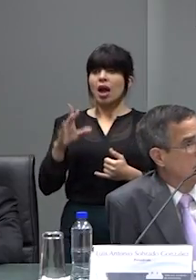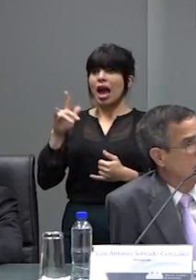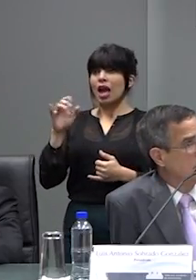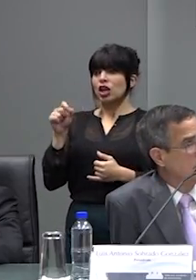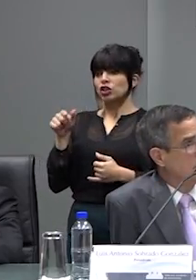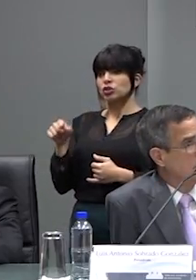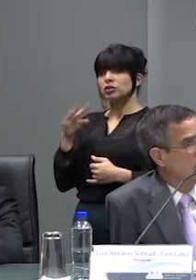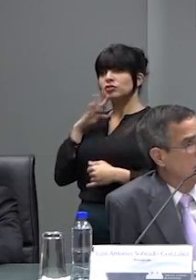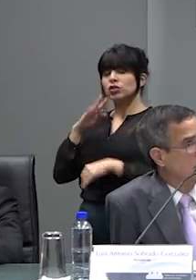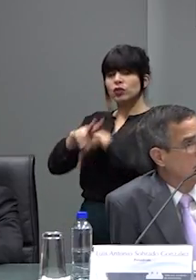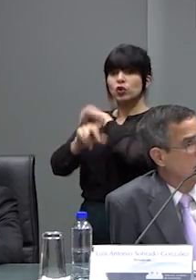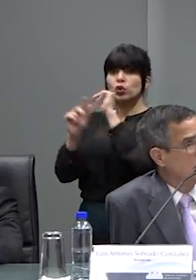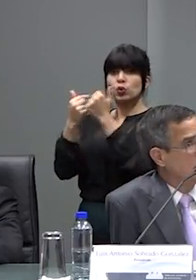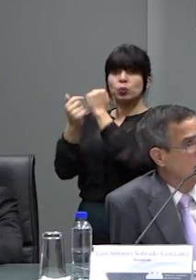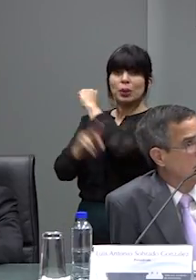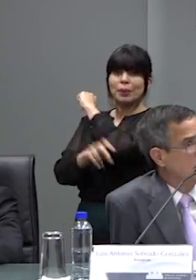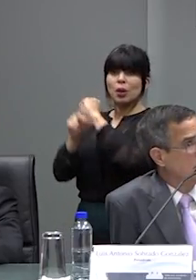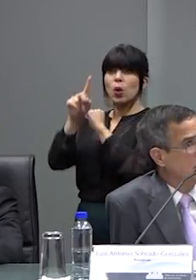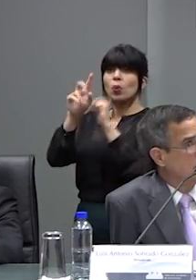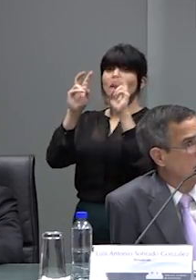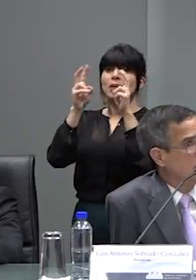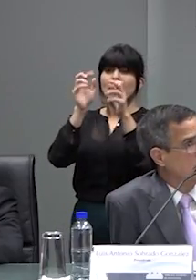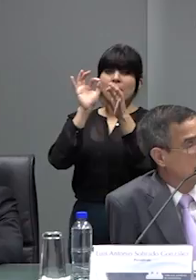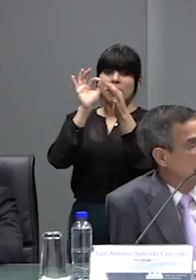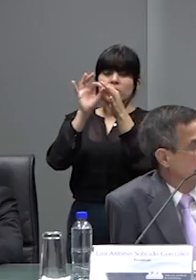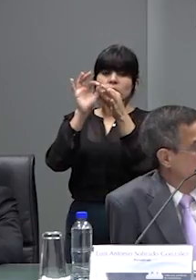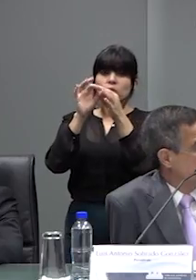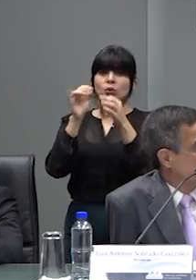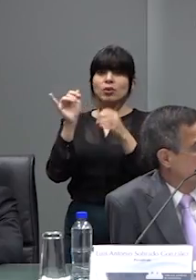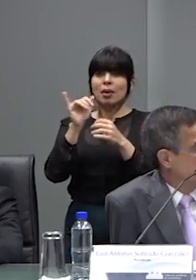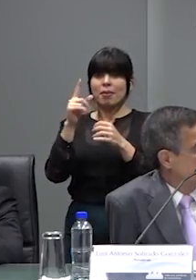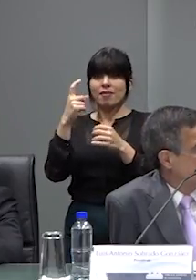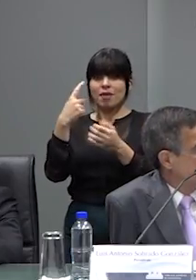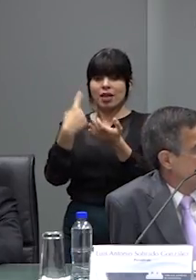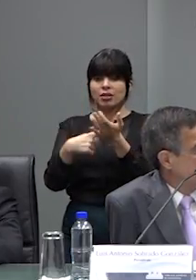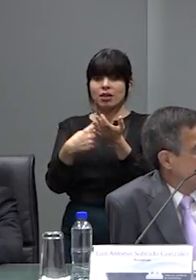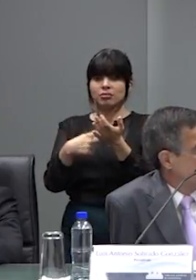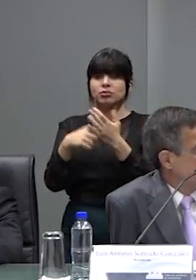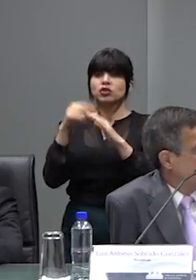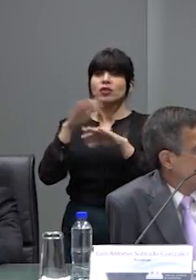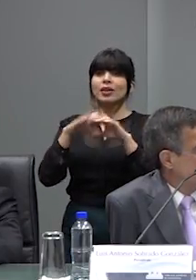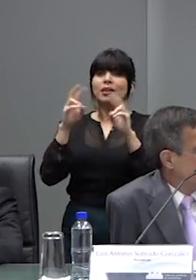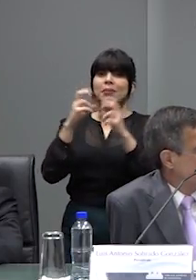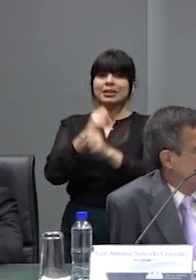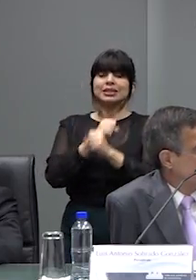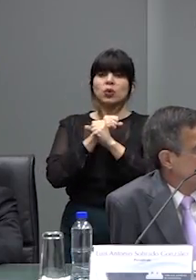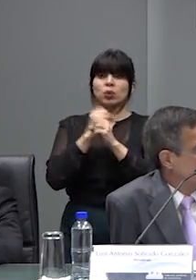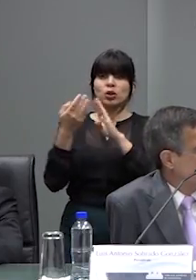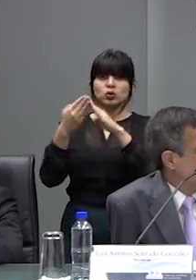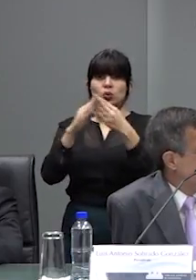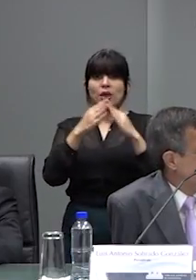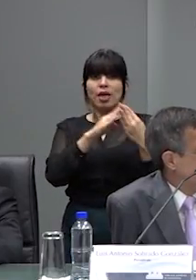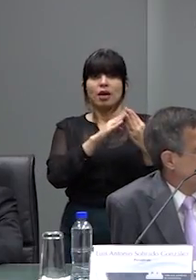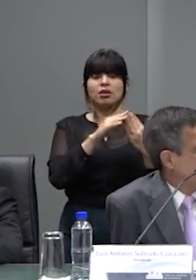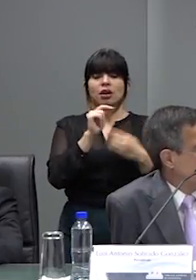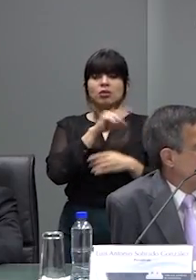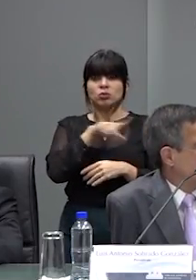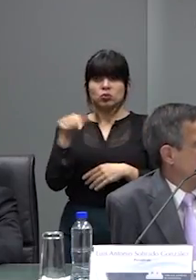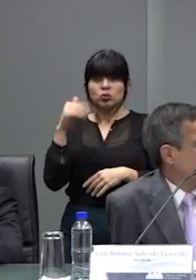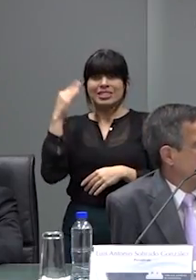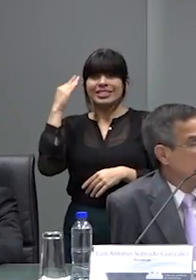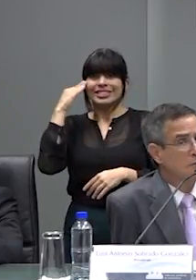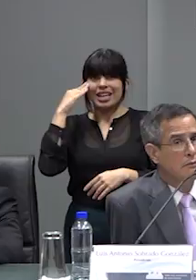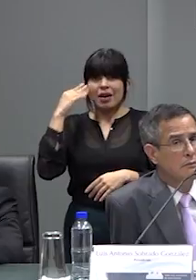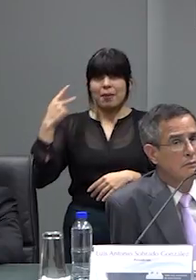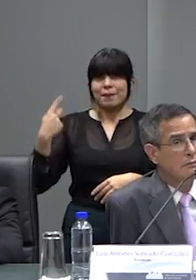tema de crimen organizado, uno de los temas puntuales que también tenían que tratar o que tenía que tratarse es el tema de seguridad ciudadana. Y saben ustedes el peligro que